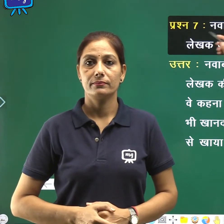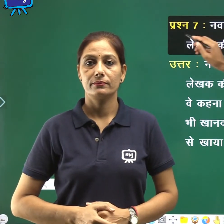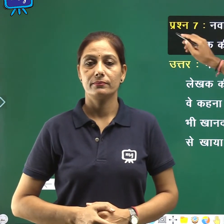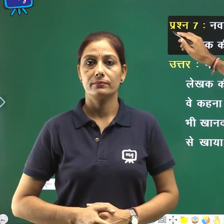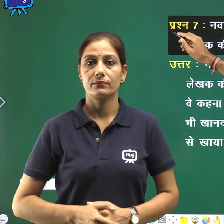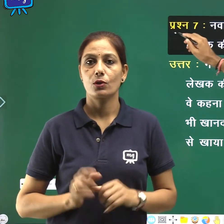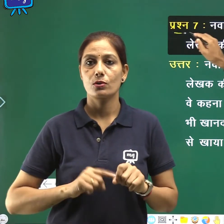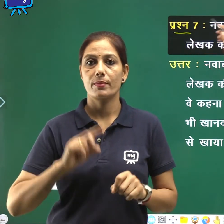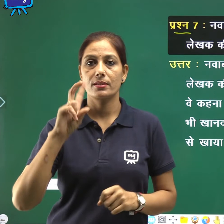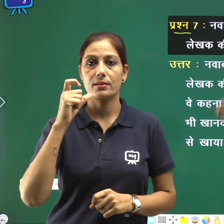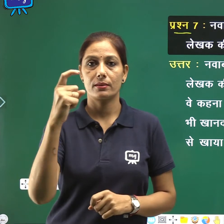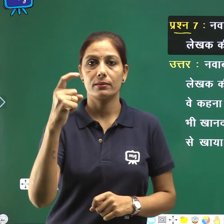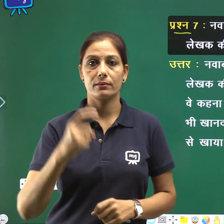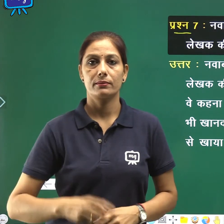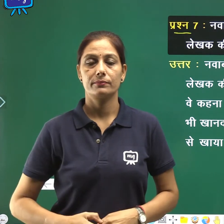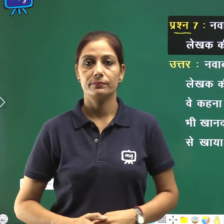प्रश्न 7,